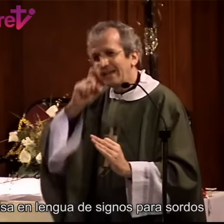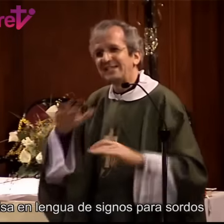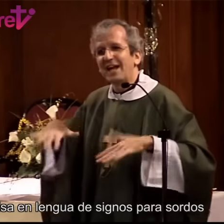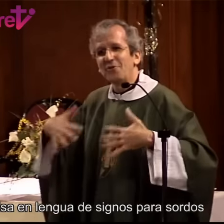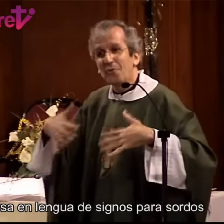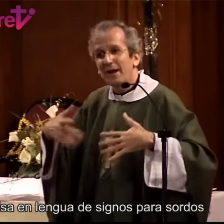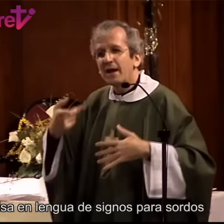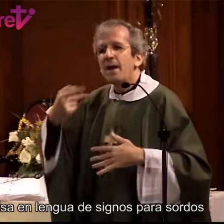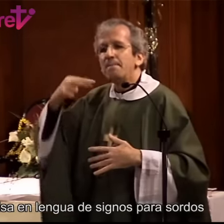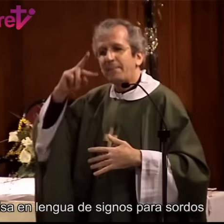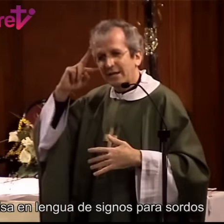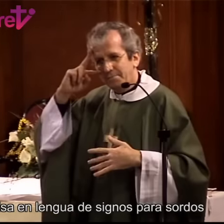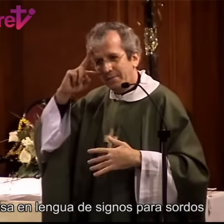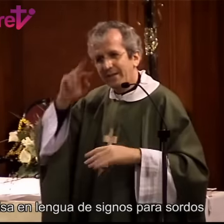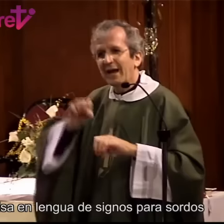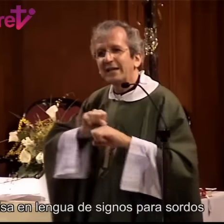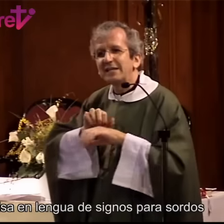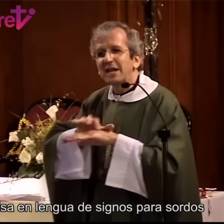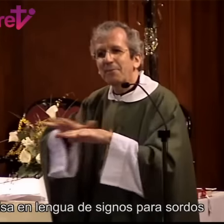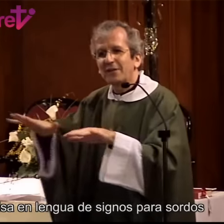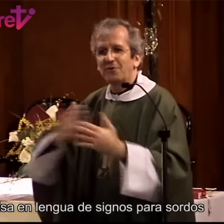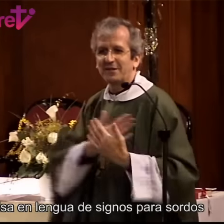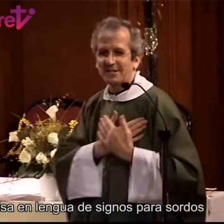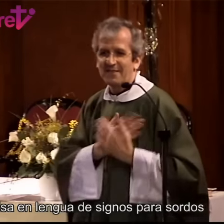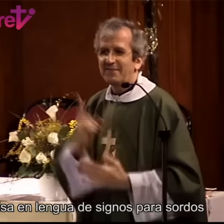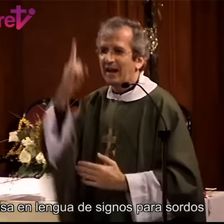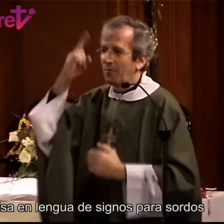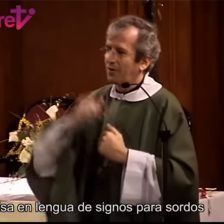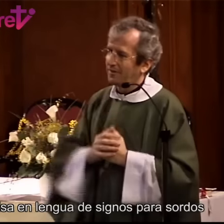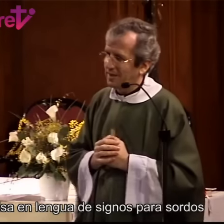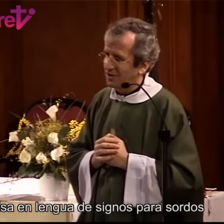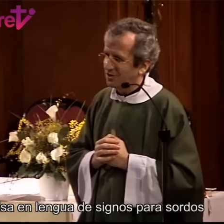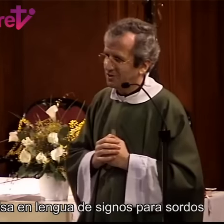este año jubilar, para experimentar y ser portadores del amor de Dios.